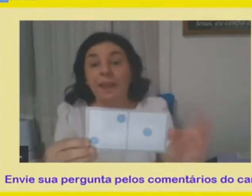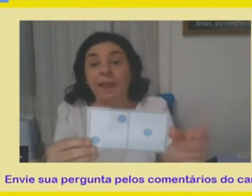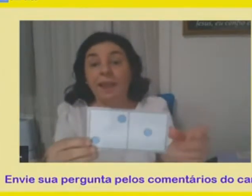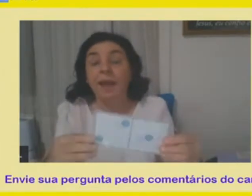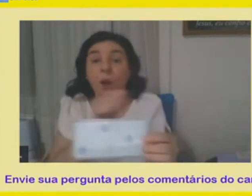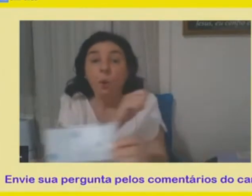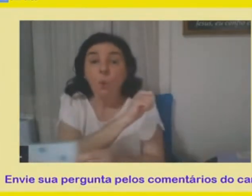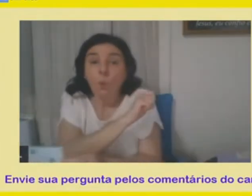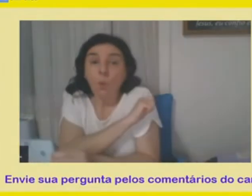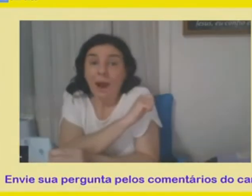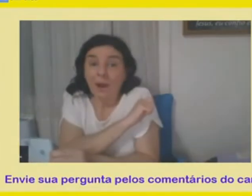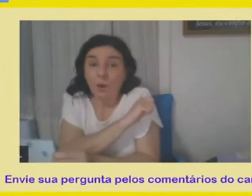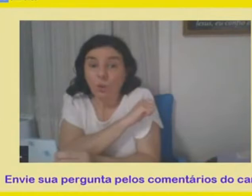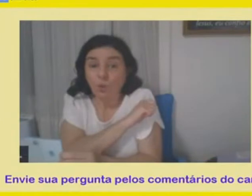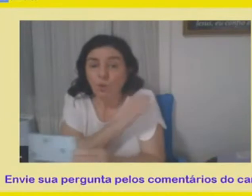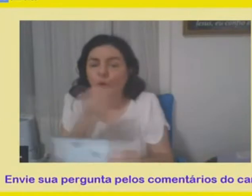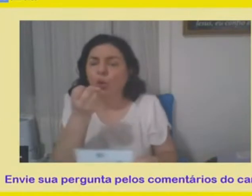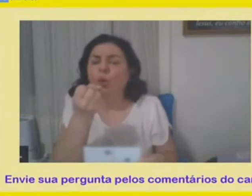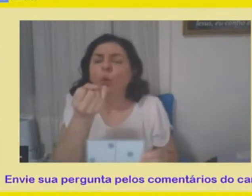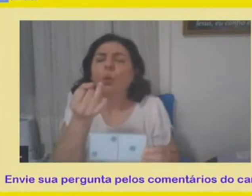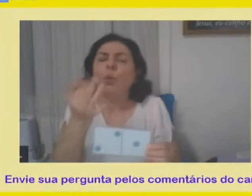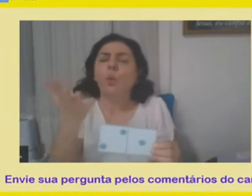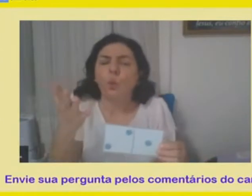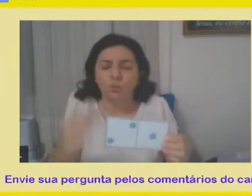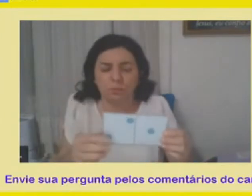Depois também tem este jogo aqui.